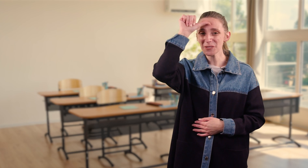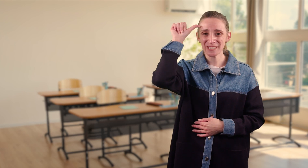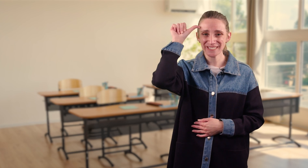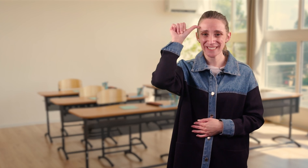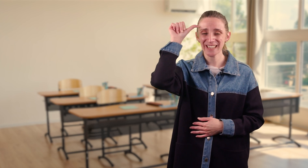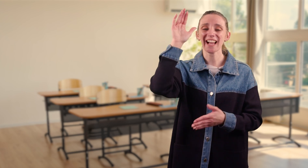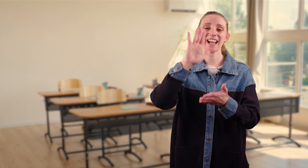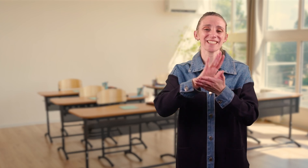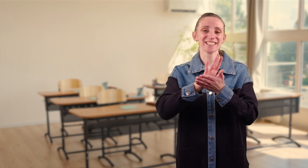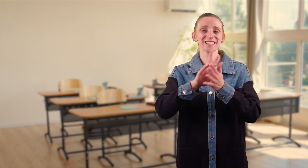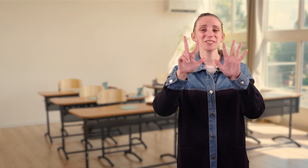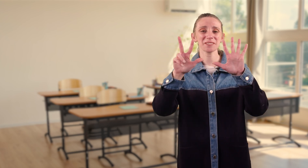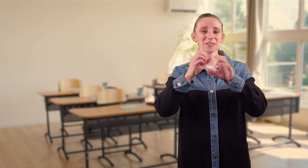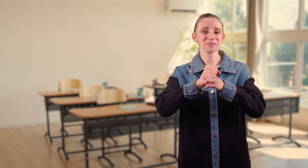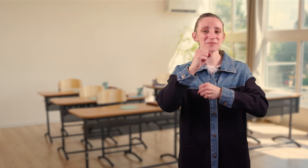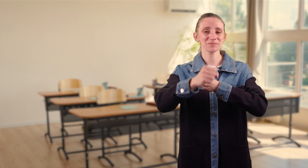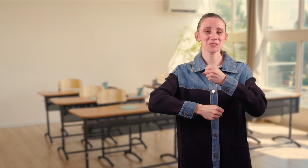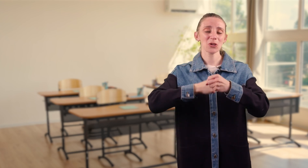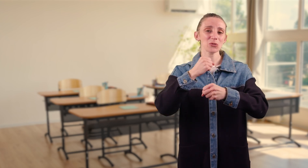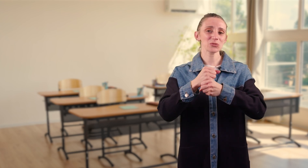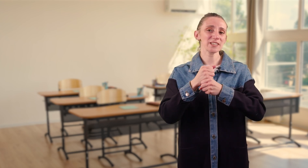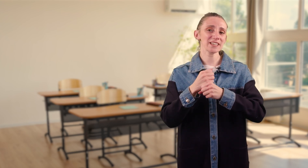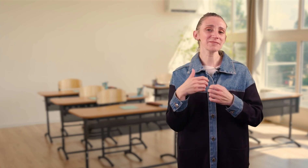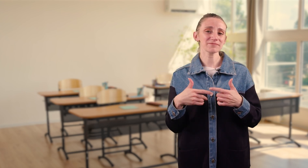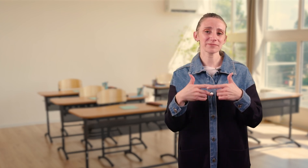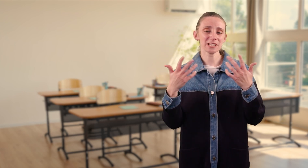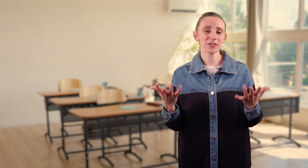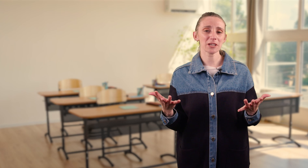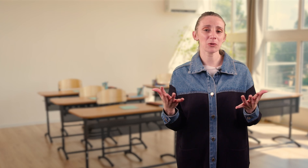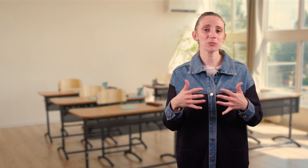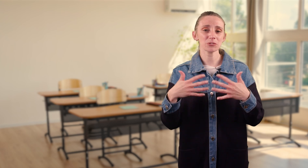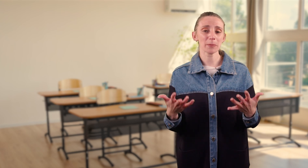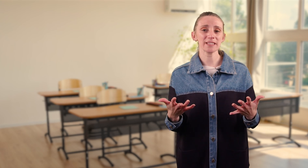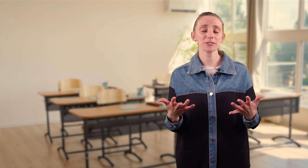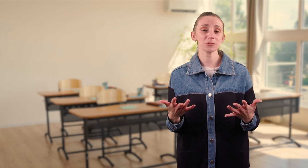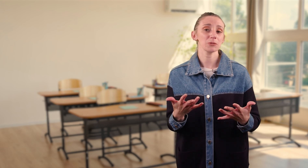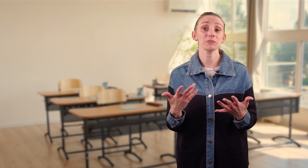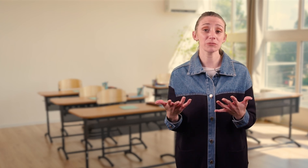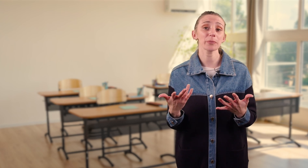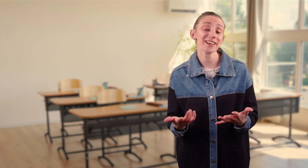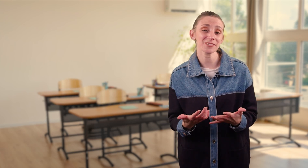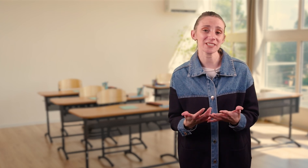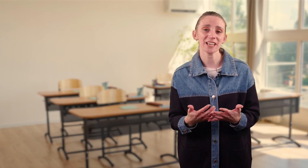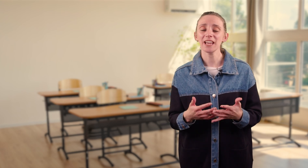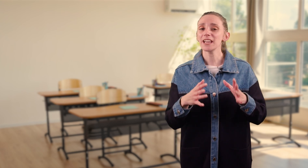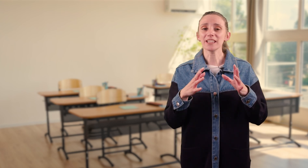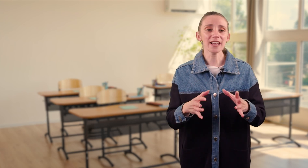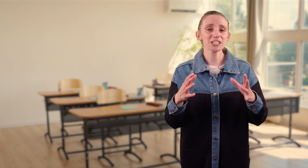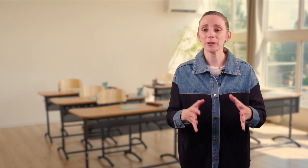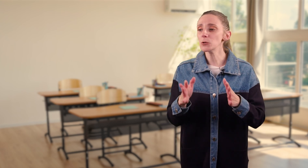neveu âgé de 8 ans. Vous voyez, vous avez vraiment plusieurs manières de vous présenter. Il n'y a jamais